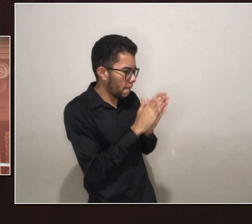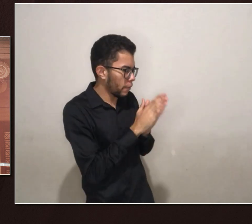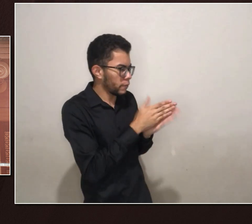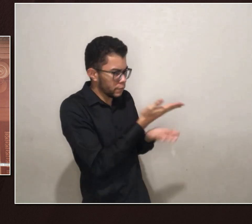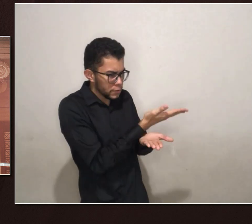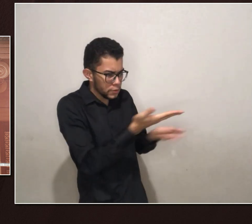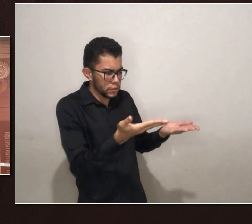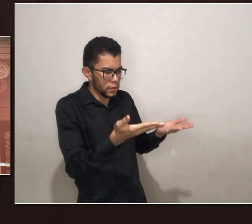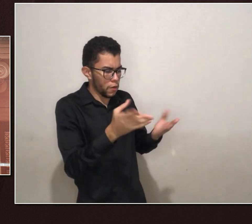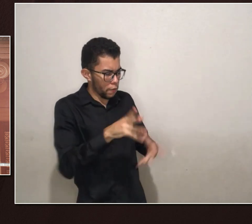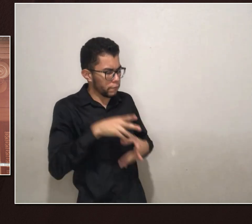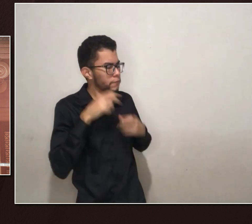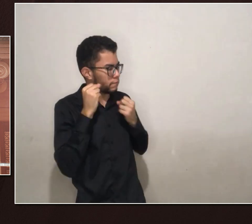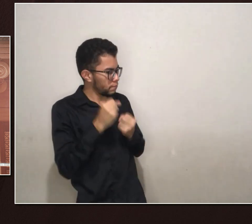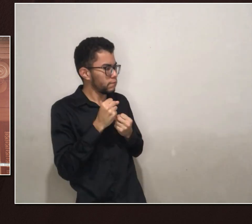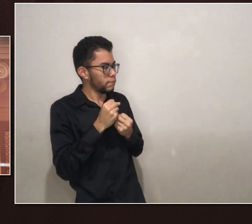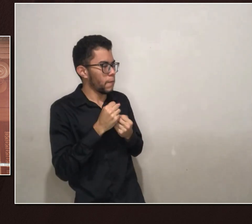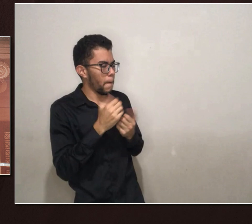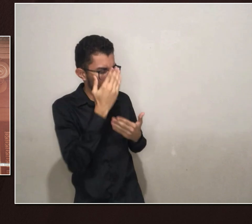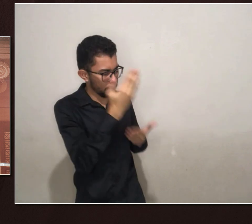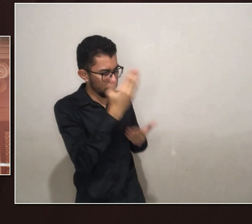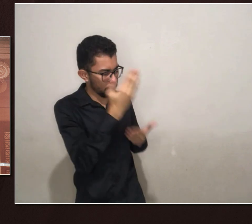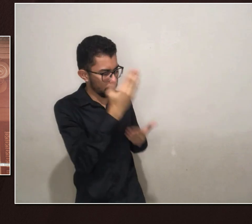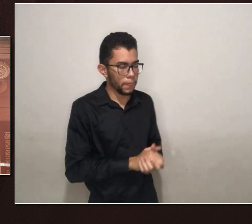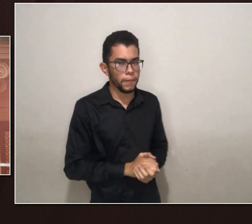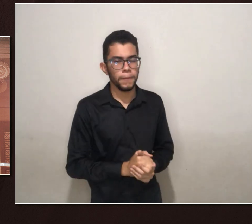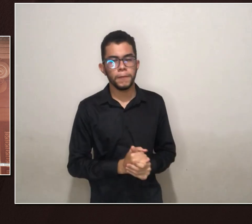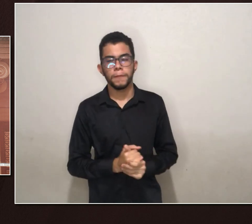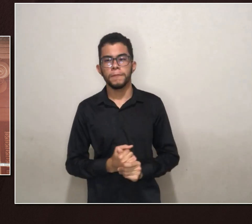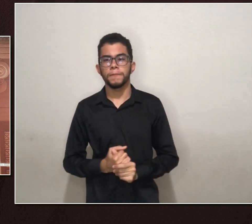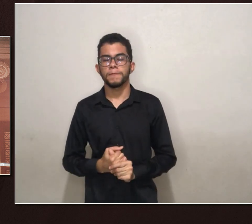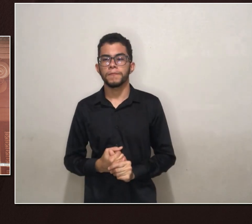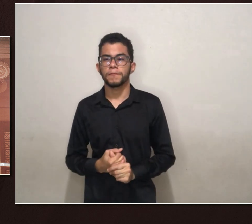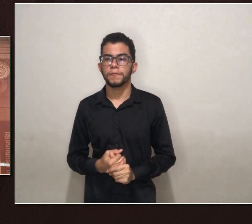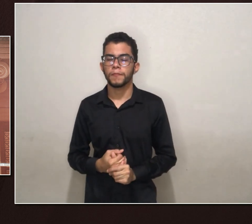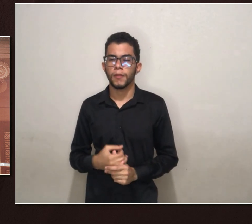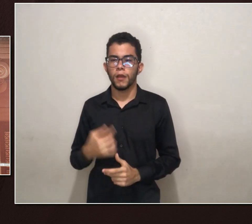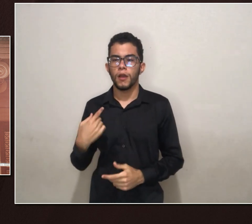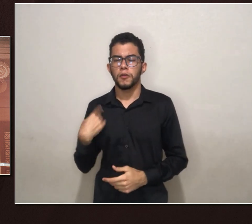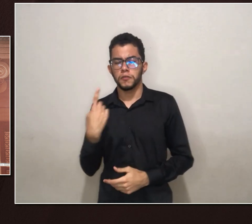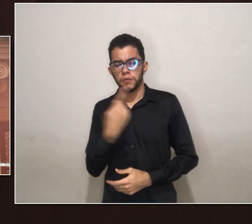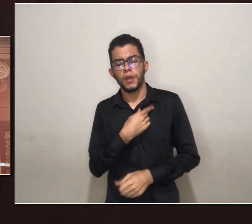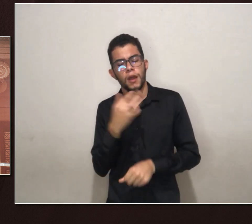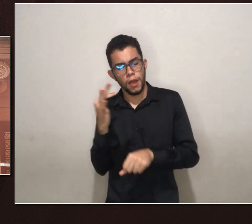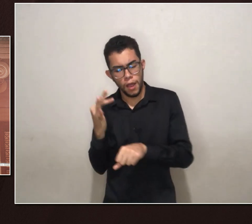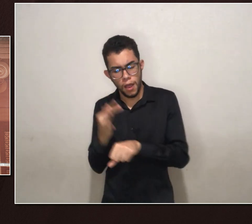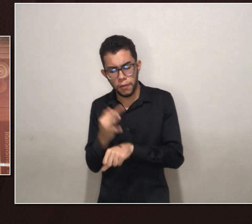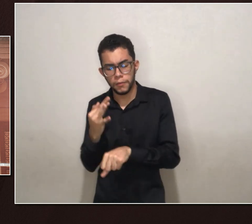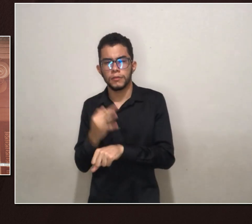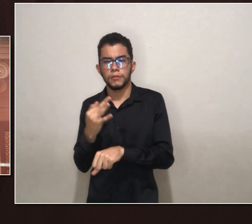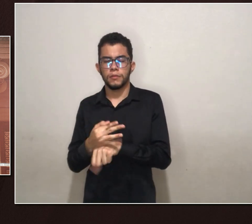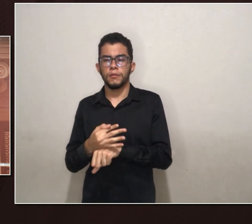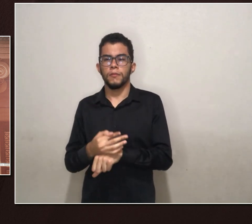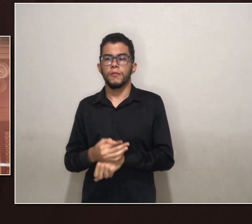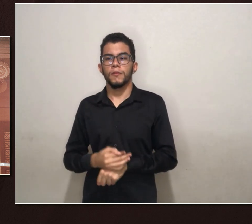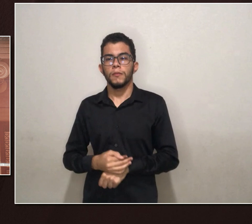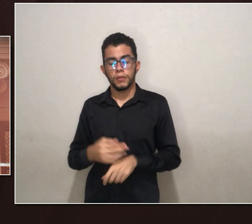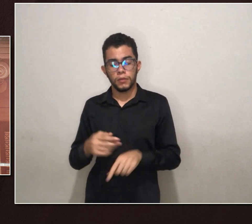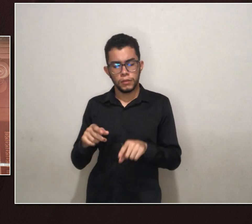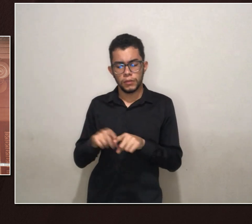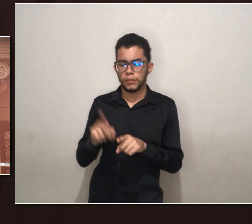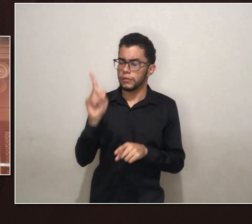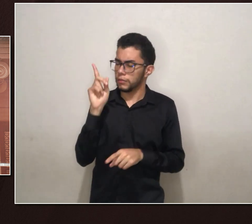realmente nós passamos por muitos sofrimentos, muitas tribulações, e nós lutamos pelo reino,